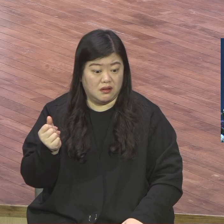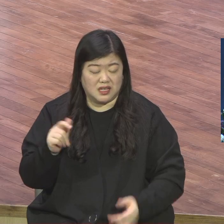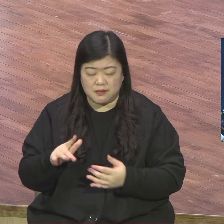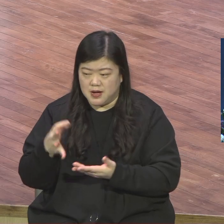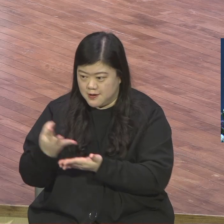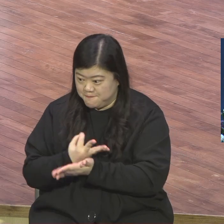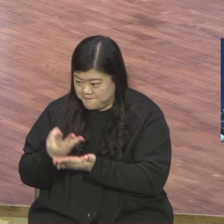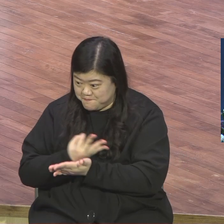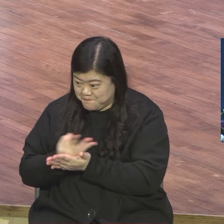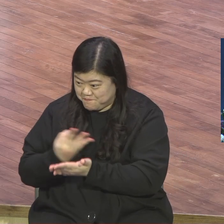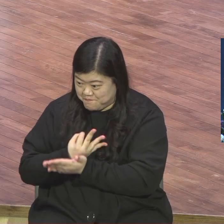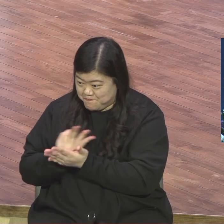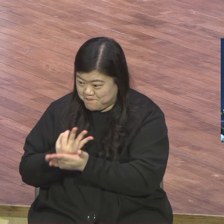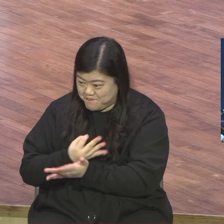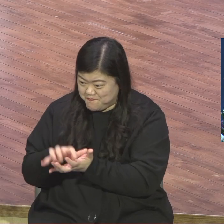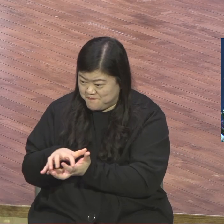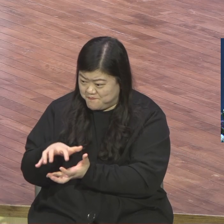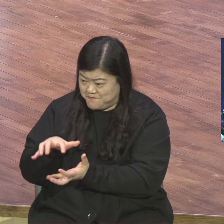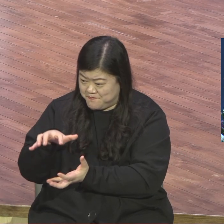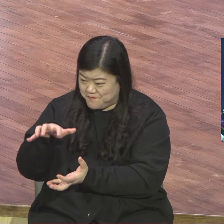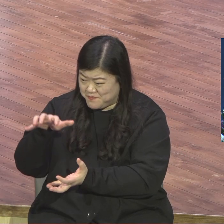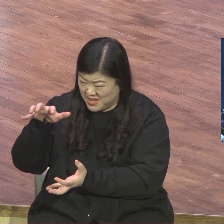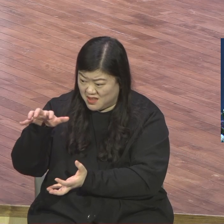못해 누리지를 못해.